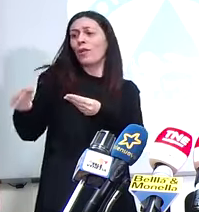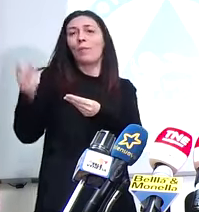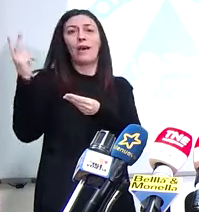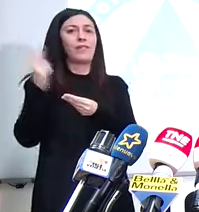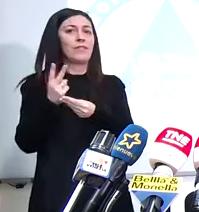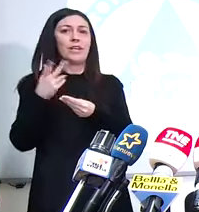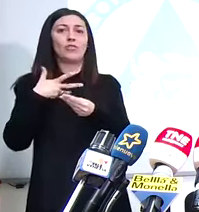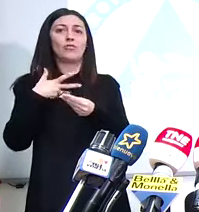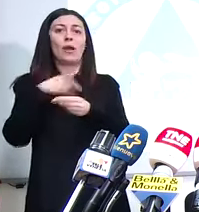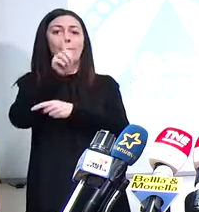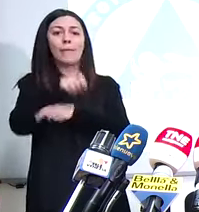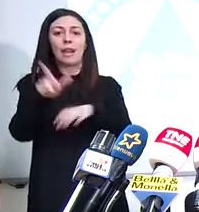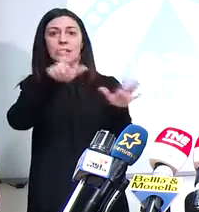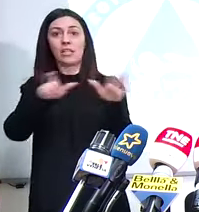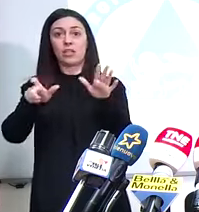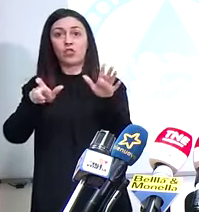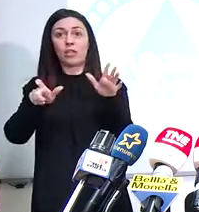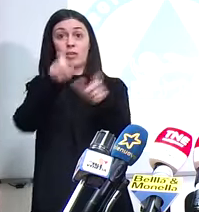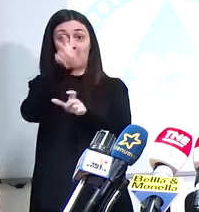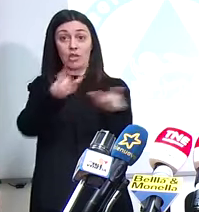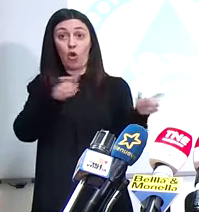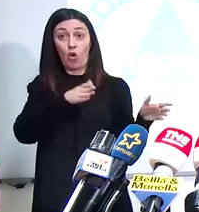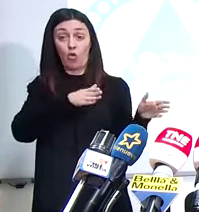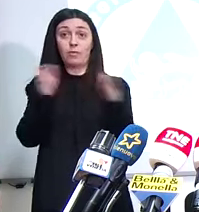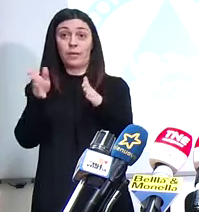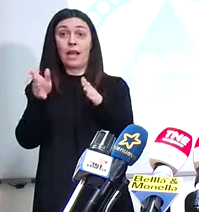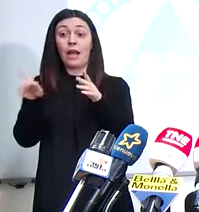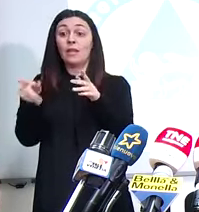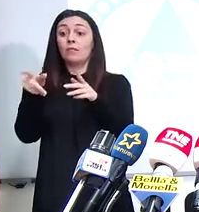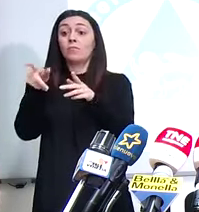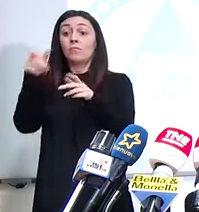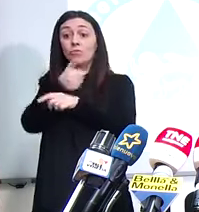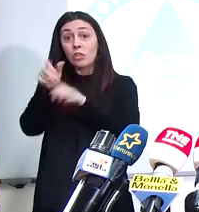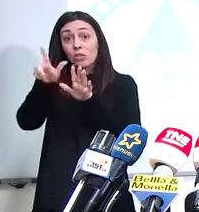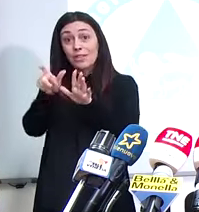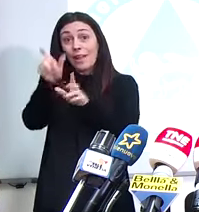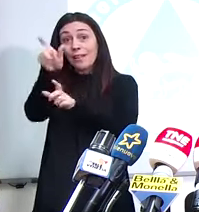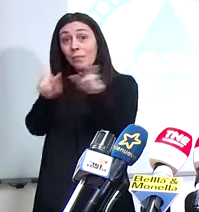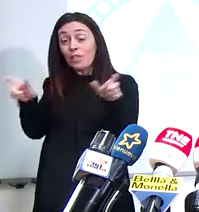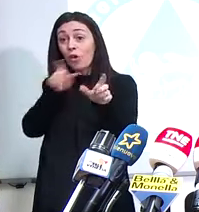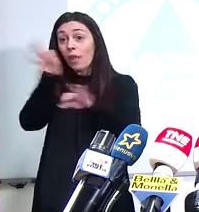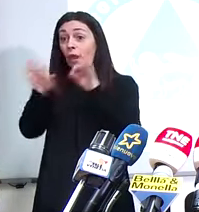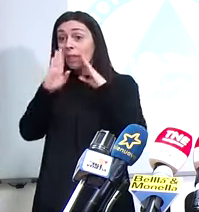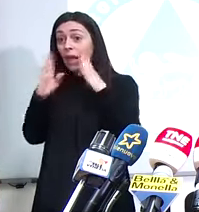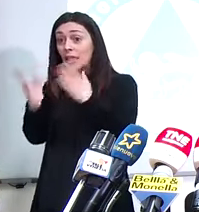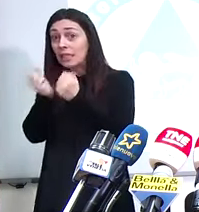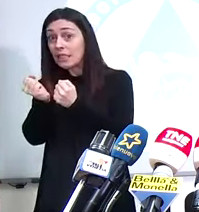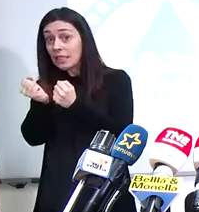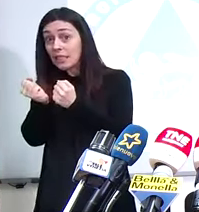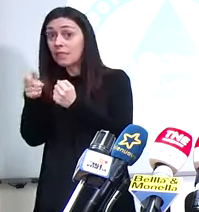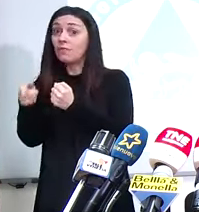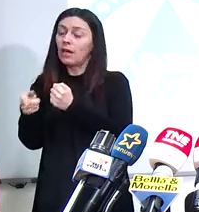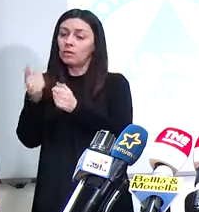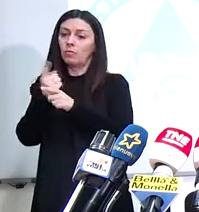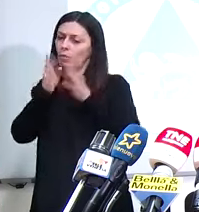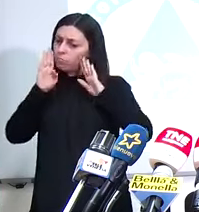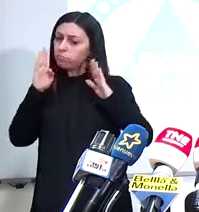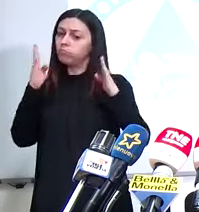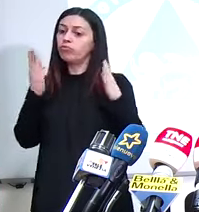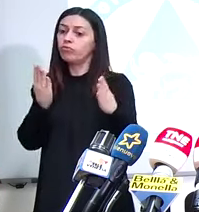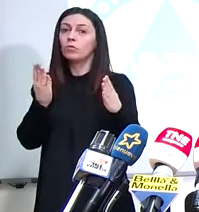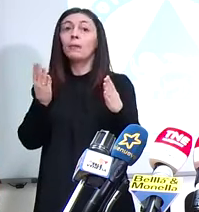covic e 170 persone in terapia intensiva se dovessimo liberare ancora il nostro sei il nostro contributo lo vogliamo